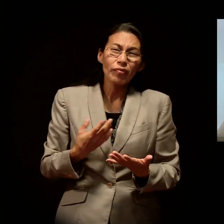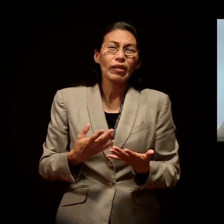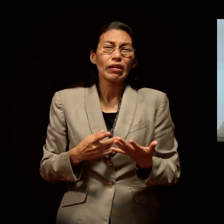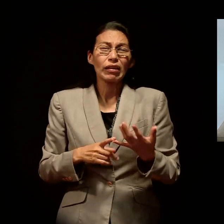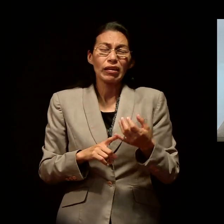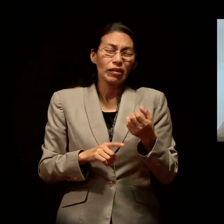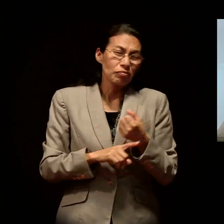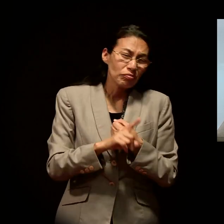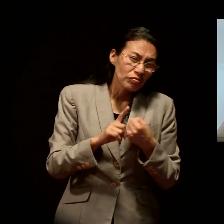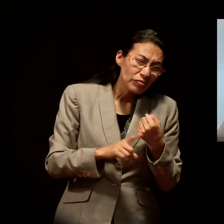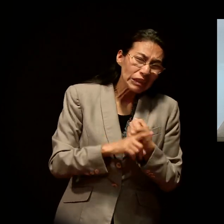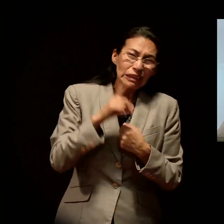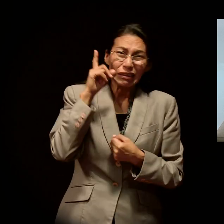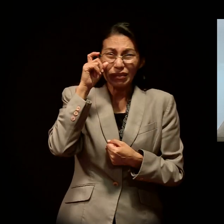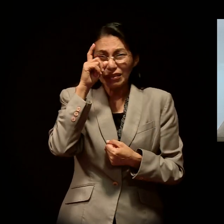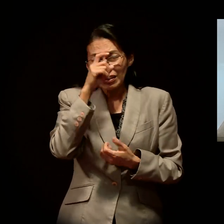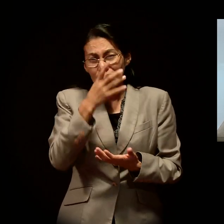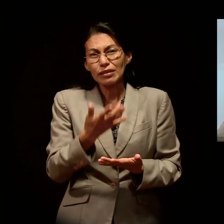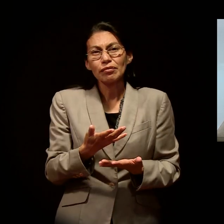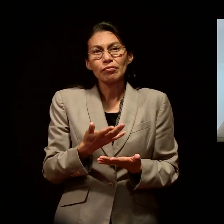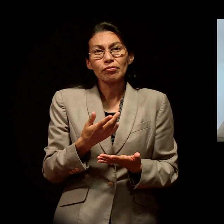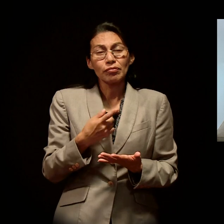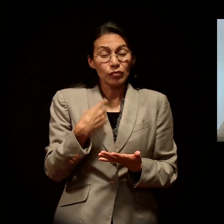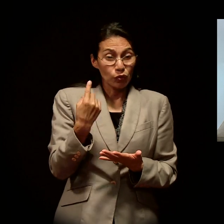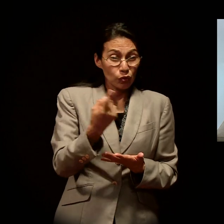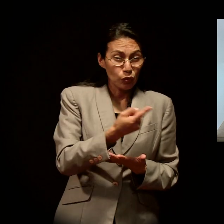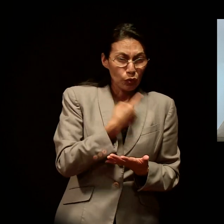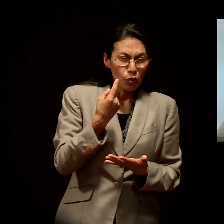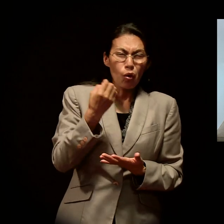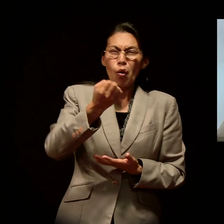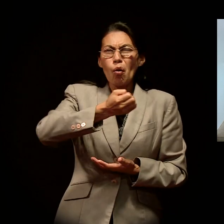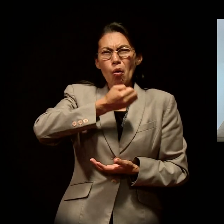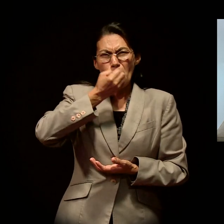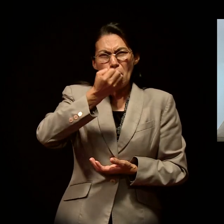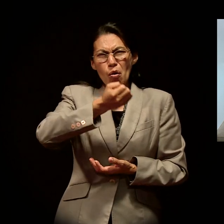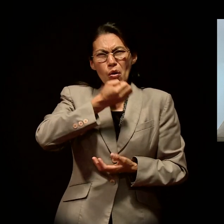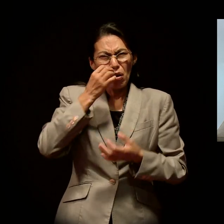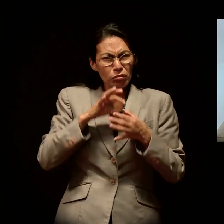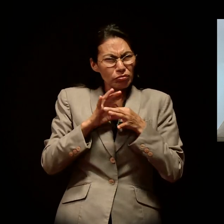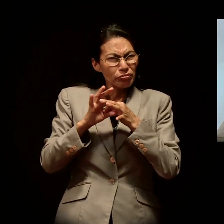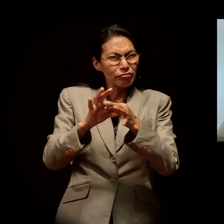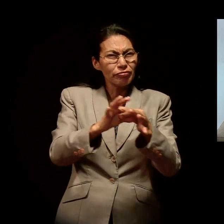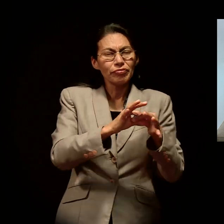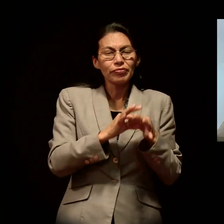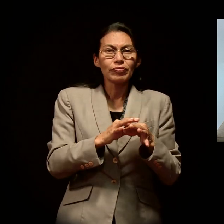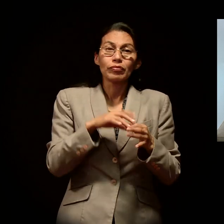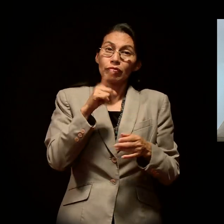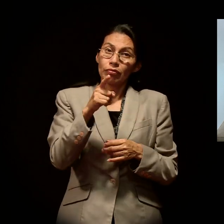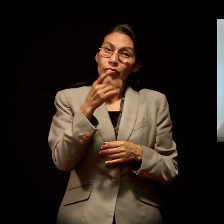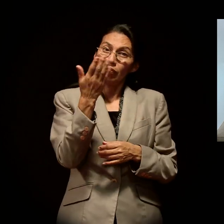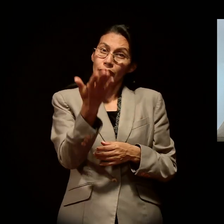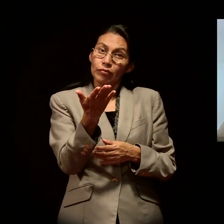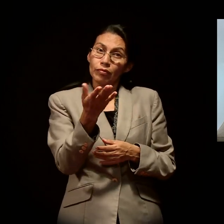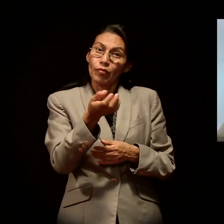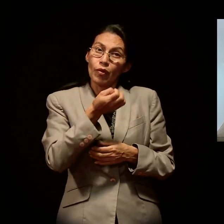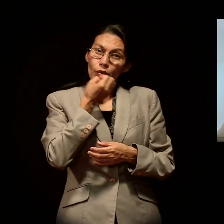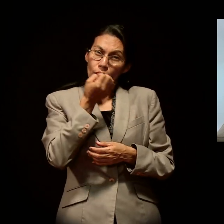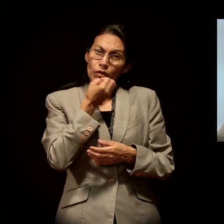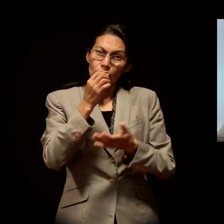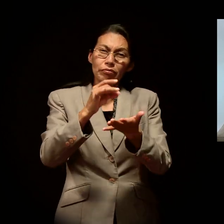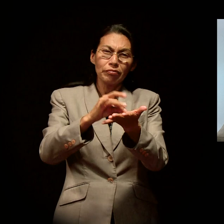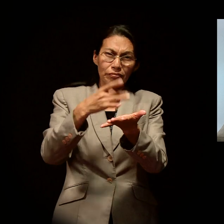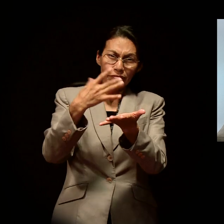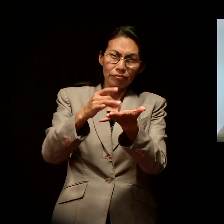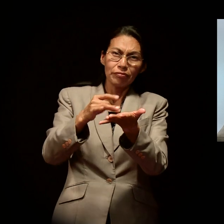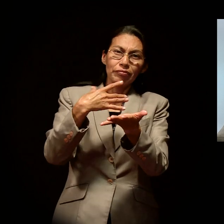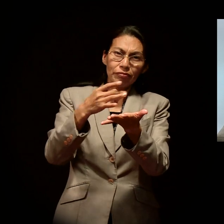las circunstancias en las cuales puedas encontrarte para que nos apoyemos mutuamente en oración envía tus pedidos